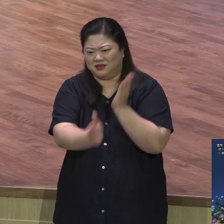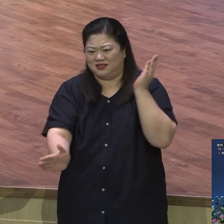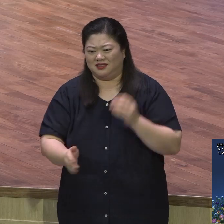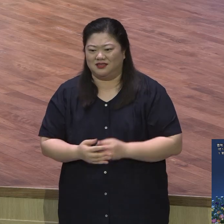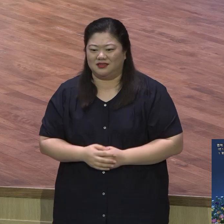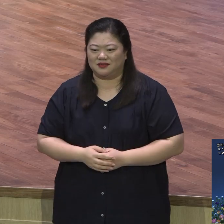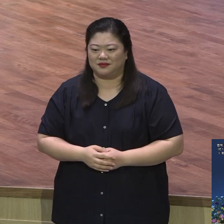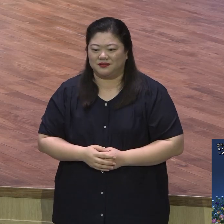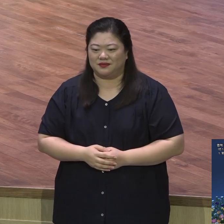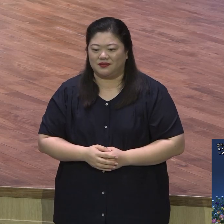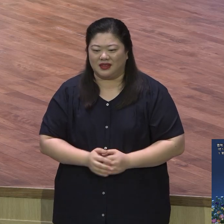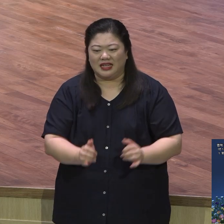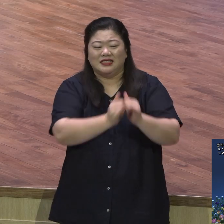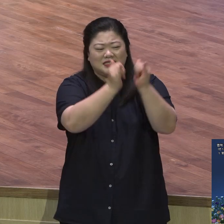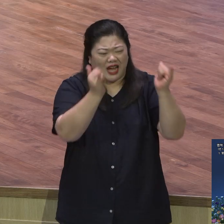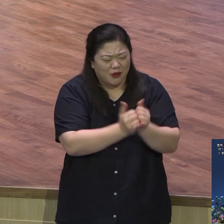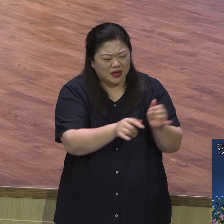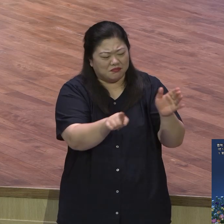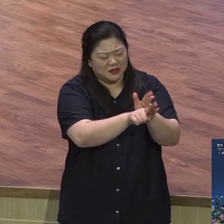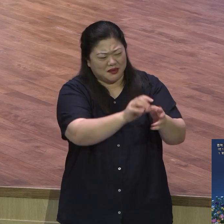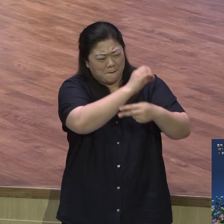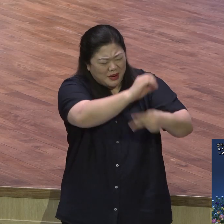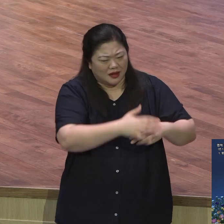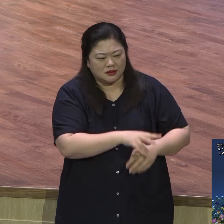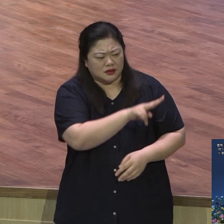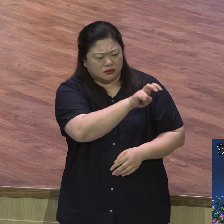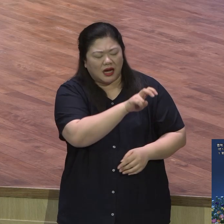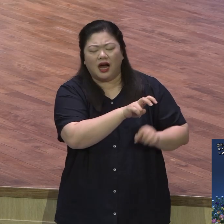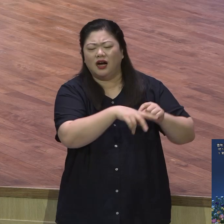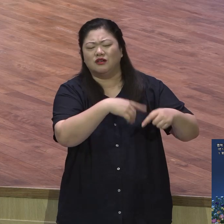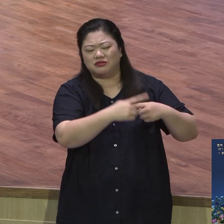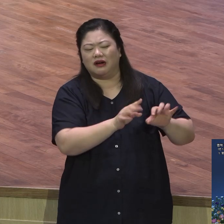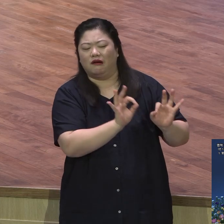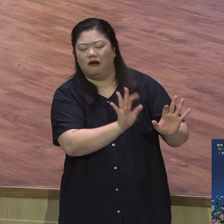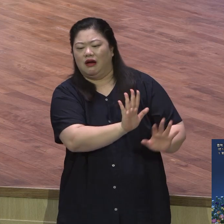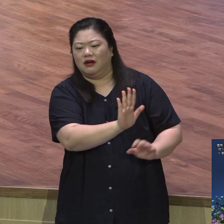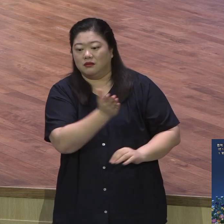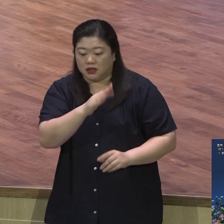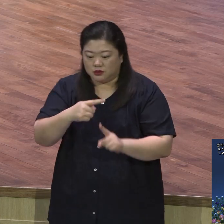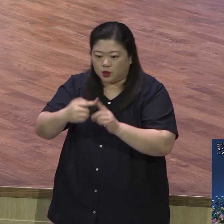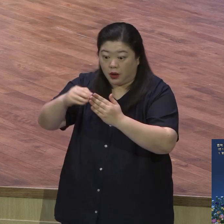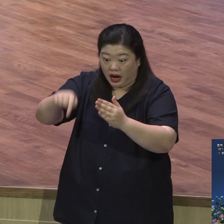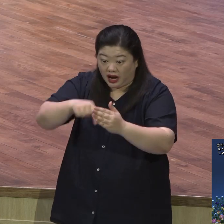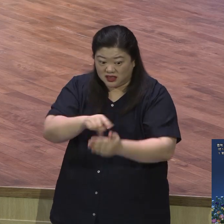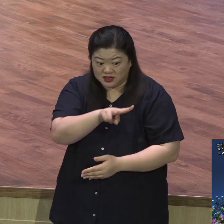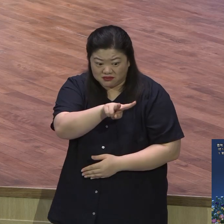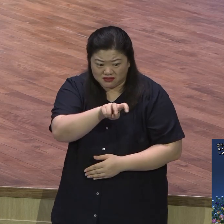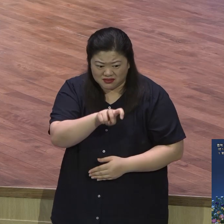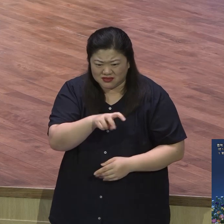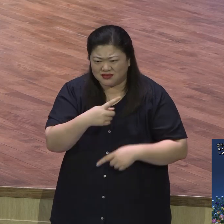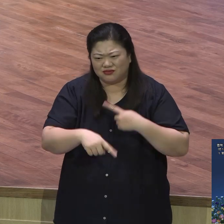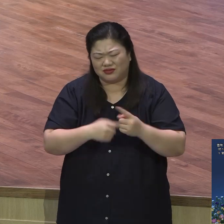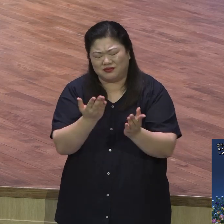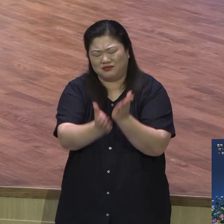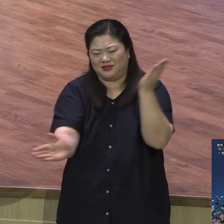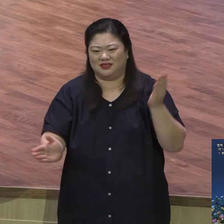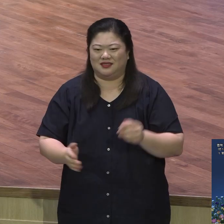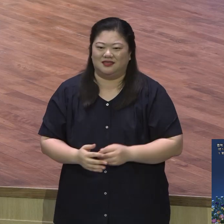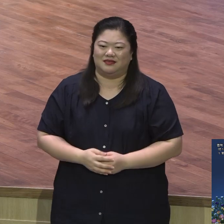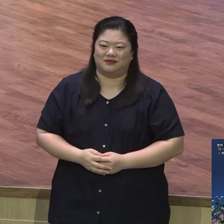짓이지. 여러분은 뭐든지 간에 신앙생활의 핵심은 영적 싸움이에요. 이것이